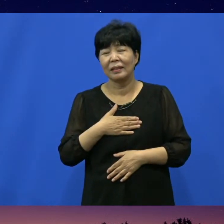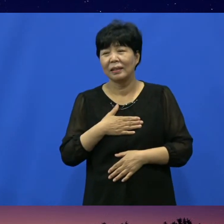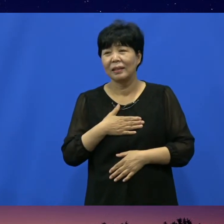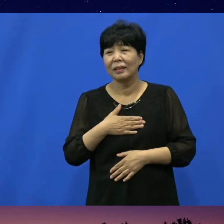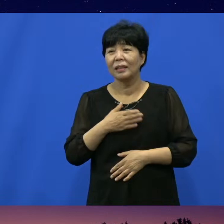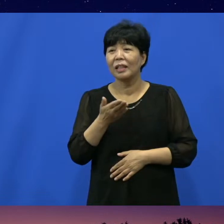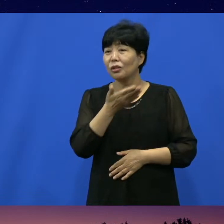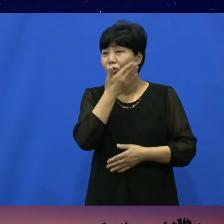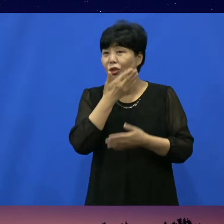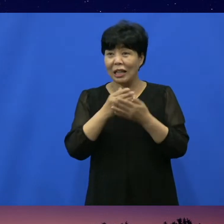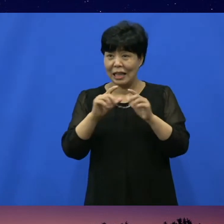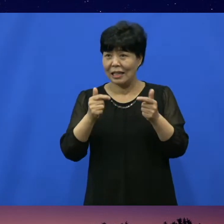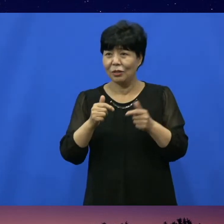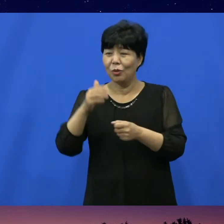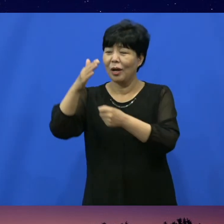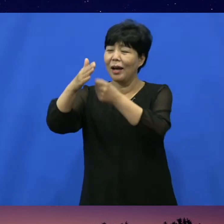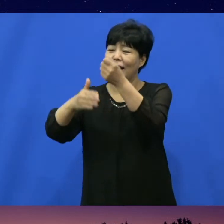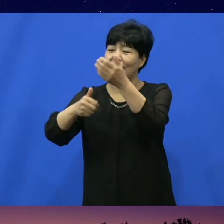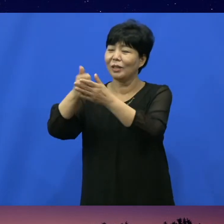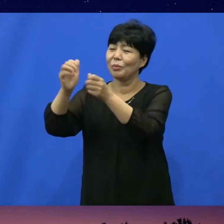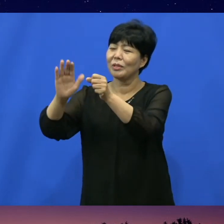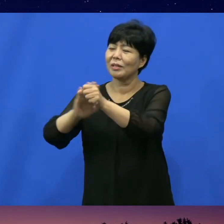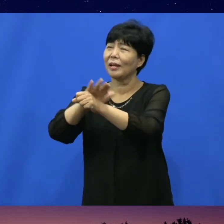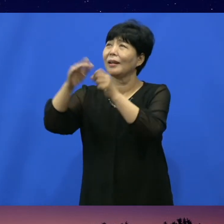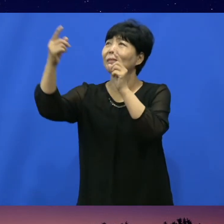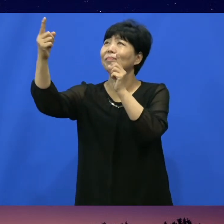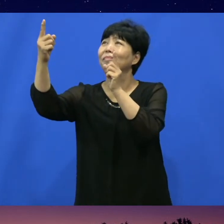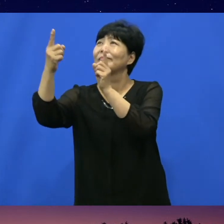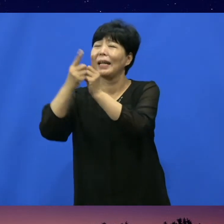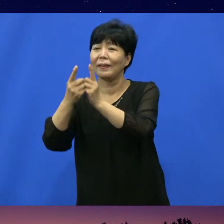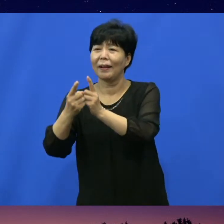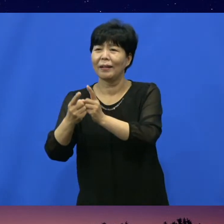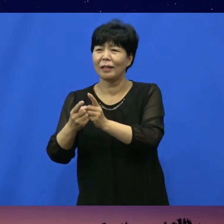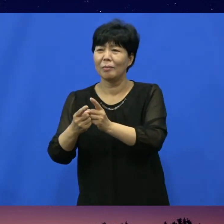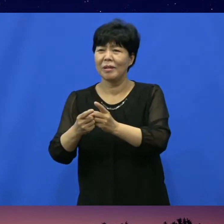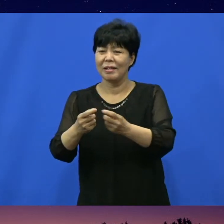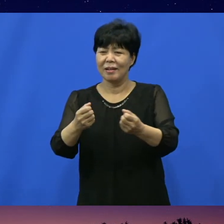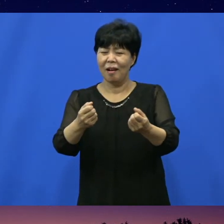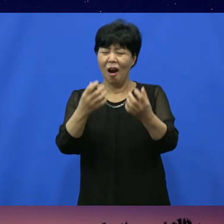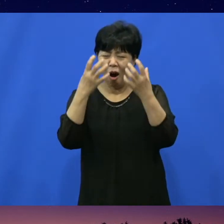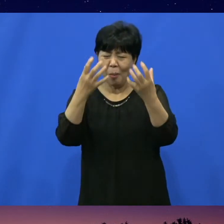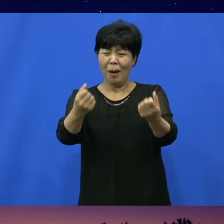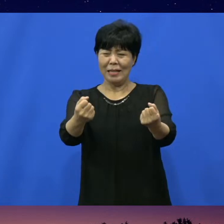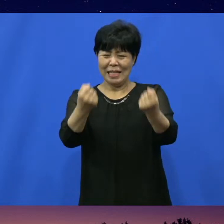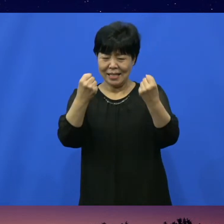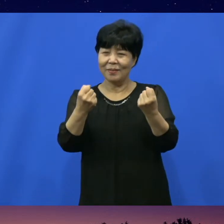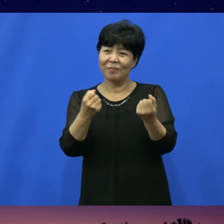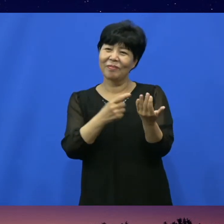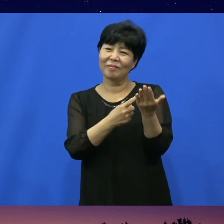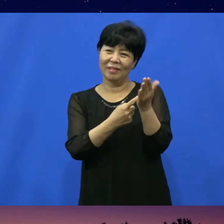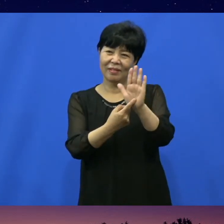만나게 되니까 그 사랑 안에서 에너지가 나오면서 괴력이 나오는 괴력.